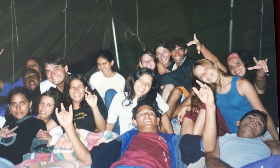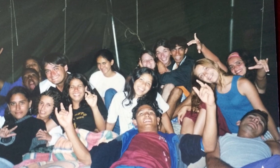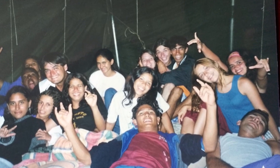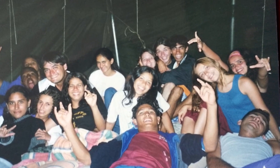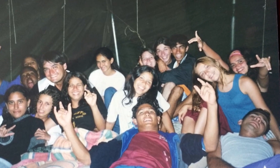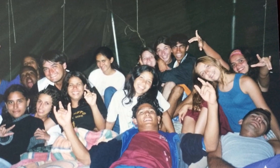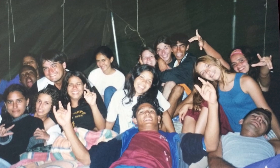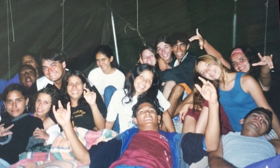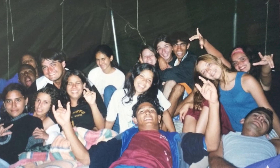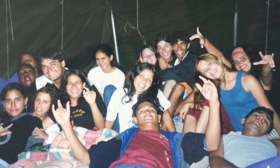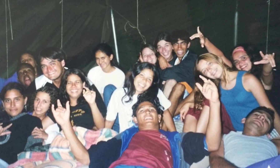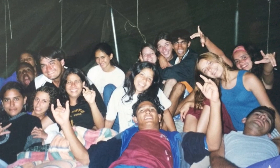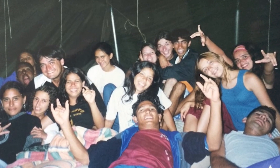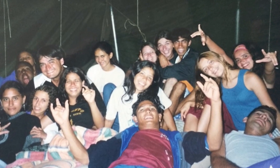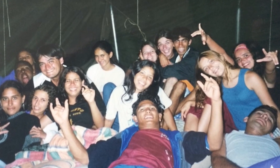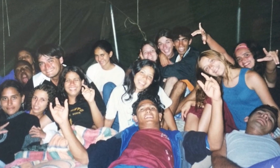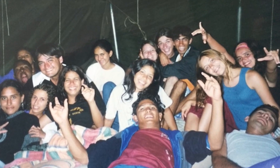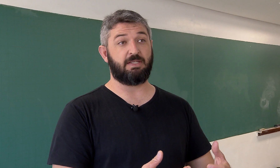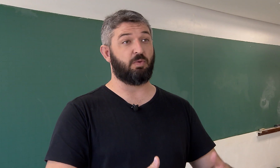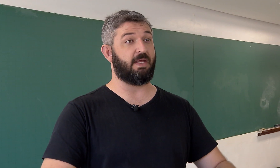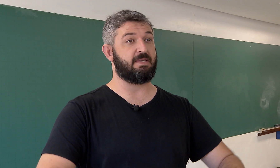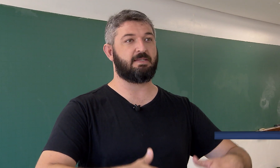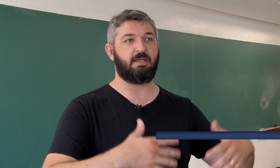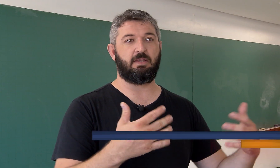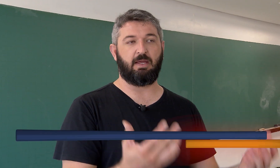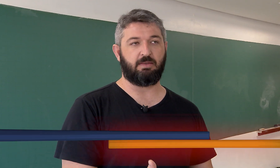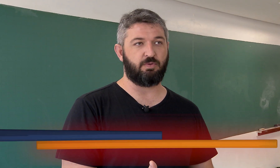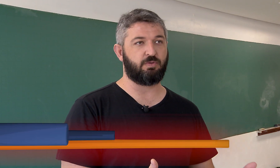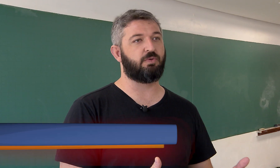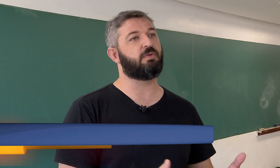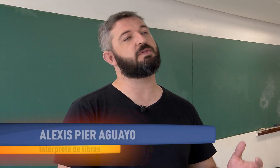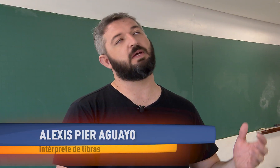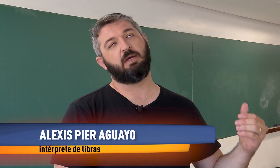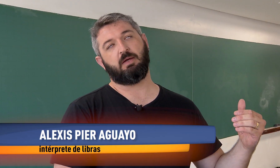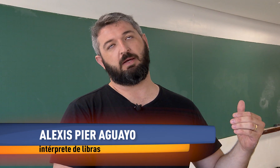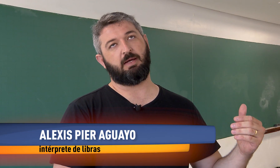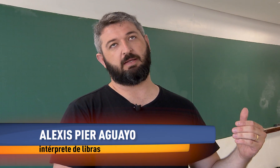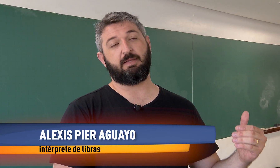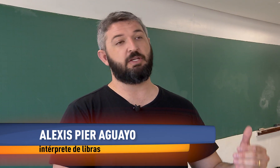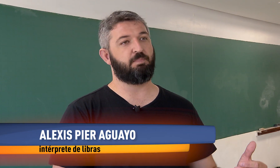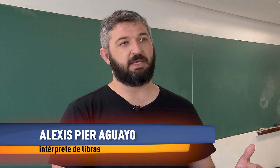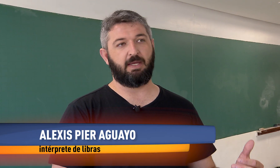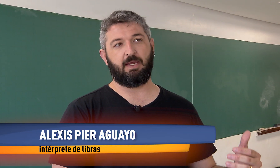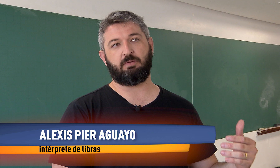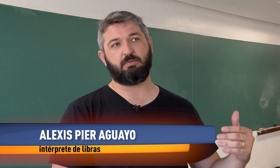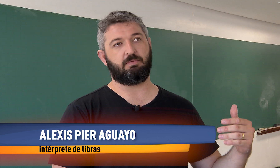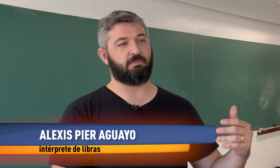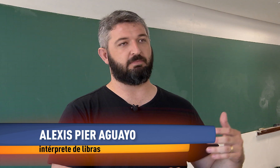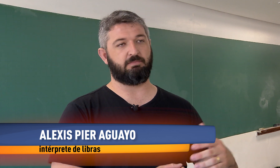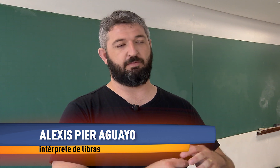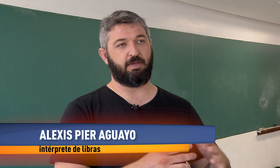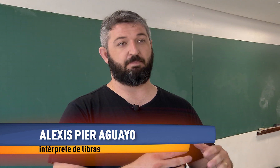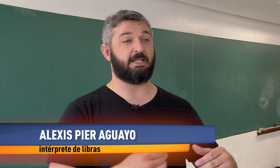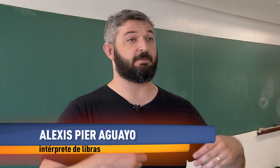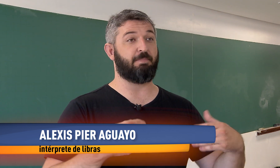comunicar com o irmão, que é surdo. Eu cresci entre os surdos, desde pequeno, enfim, participava